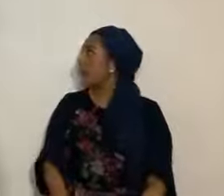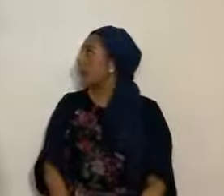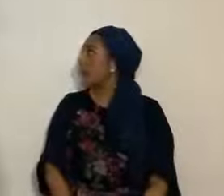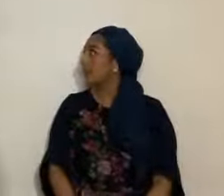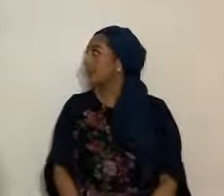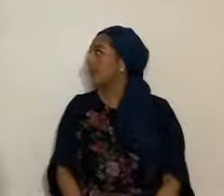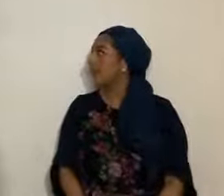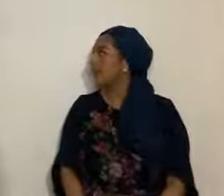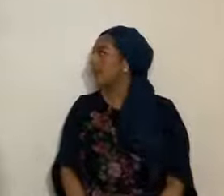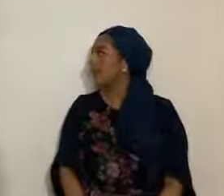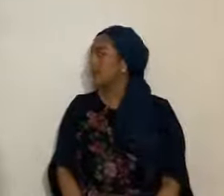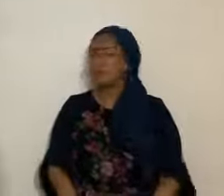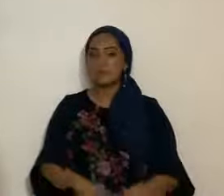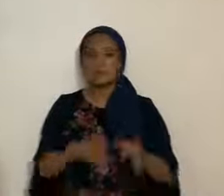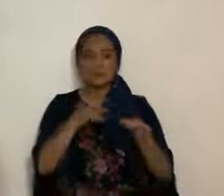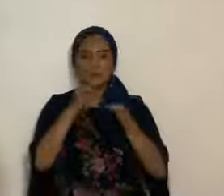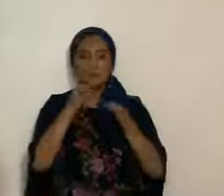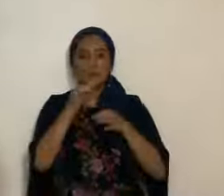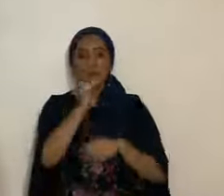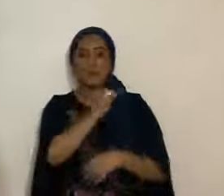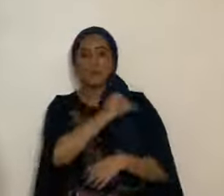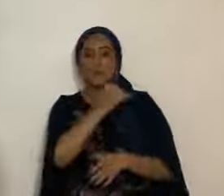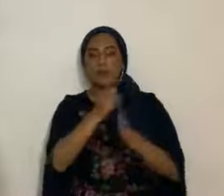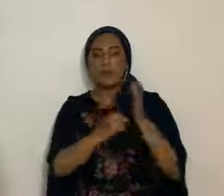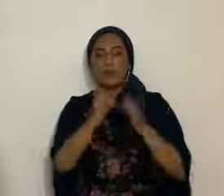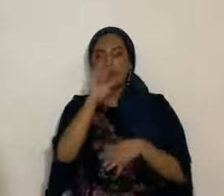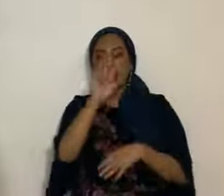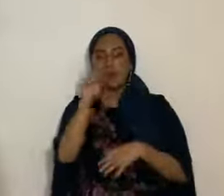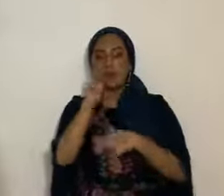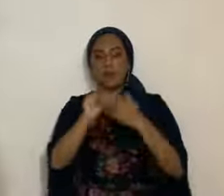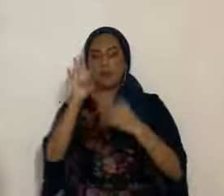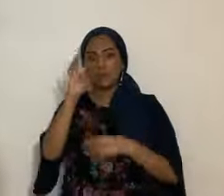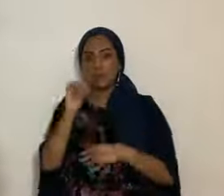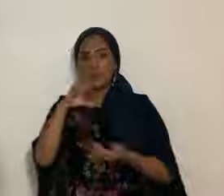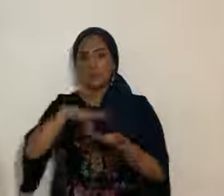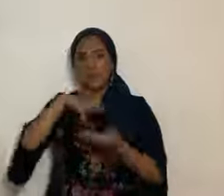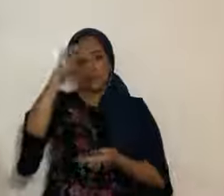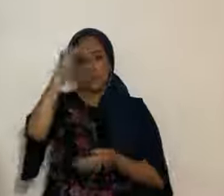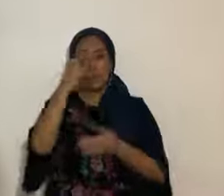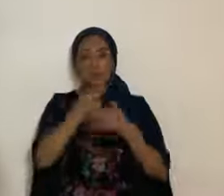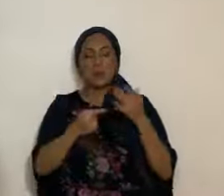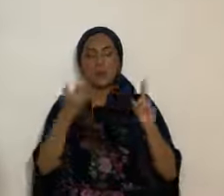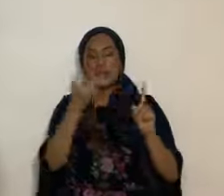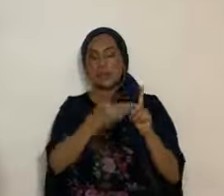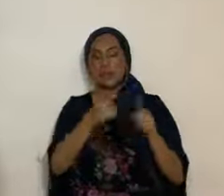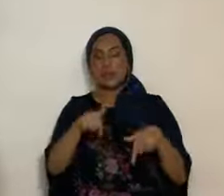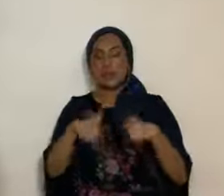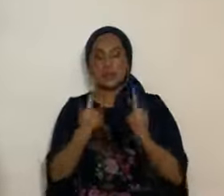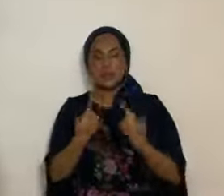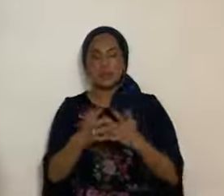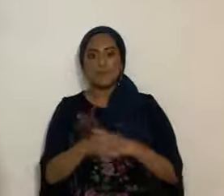Como lo describe Jacob en Génesis 31:40, vamos a ver cuáles eran las condiciones precisamente de un pastor.